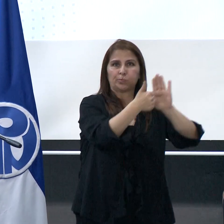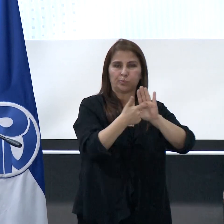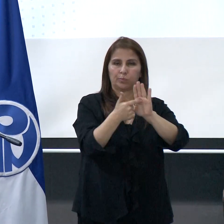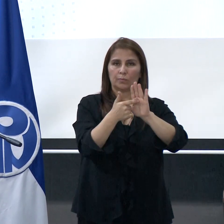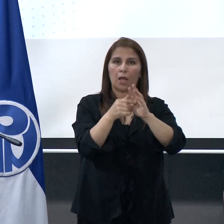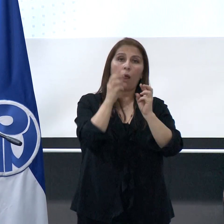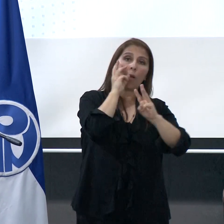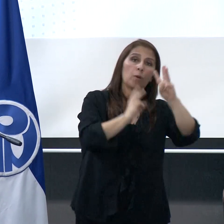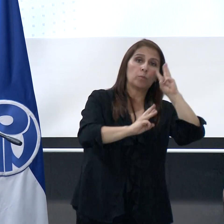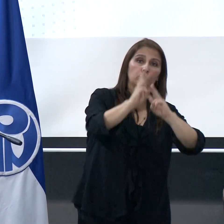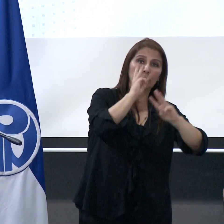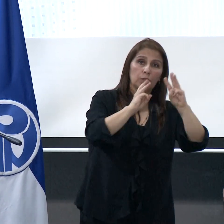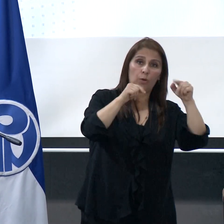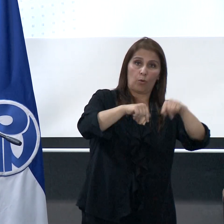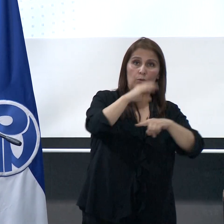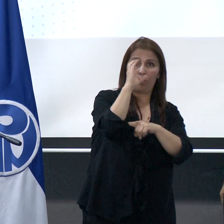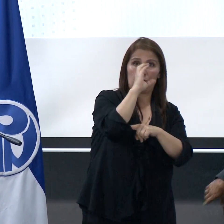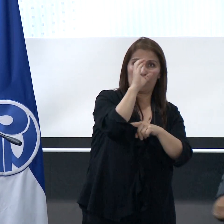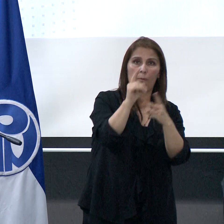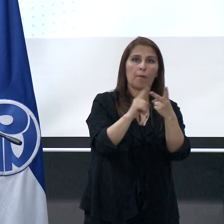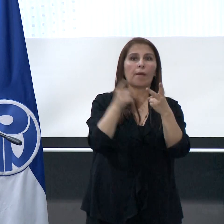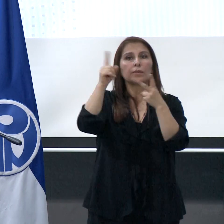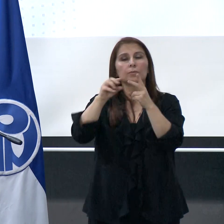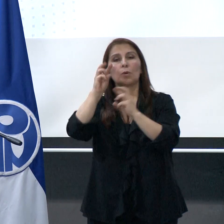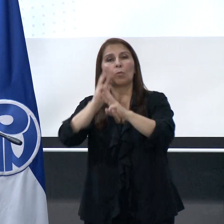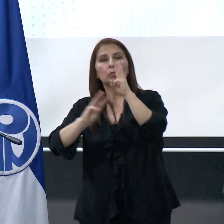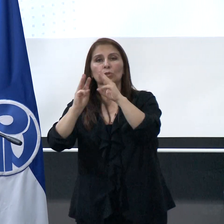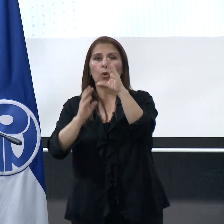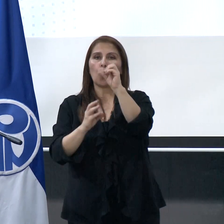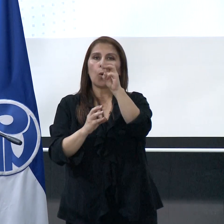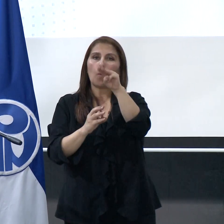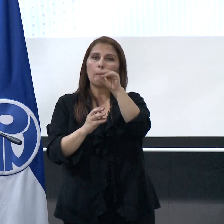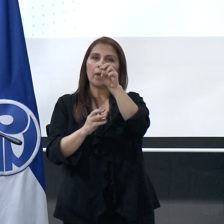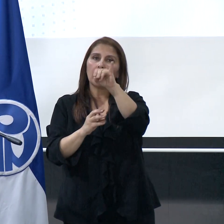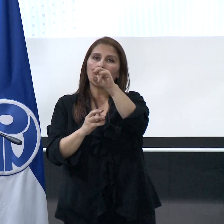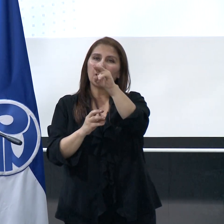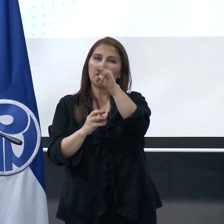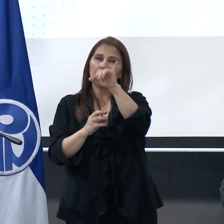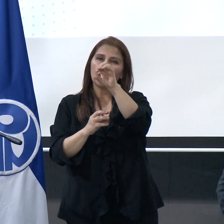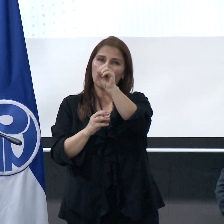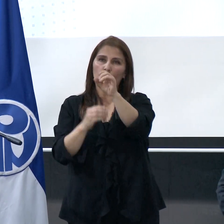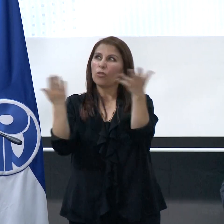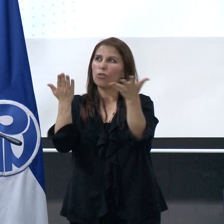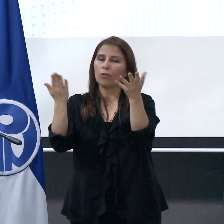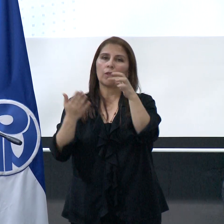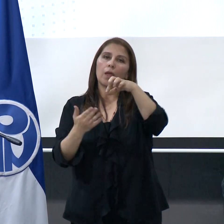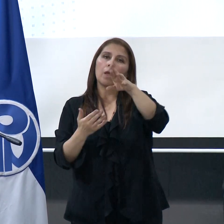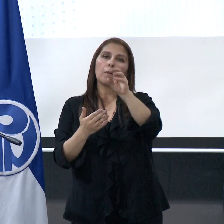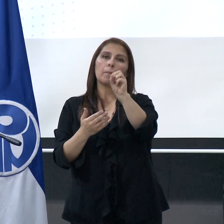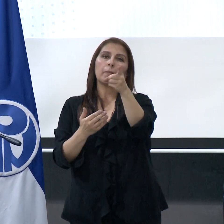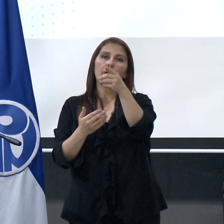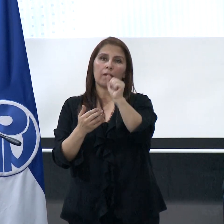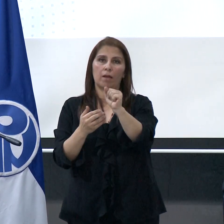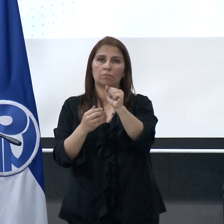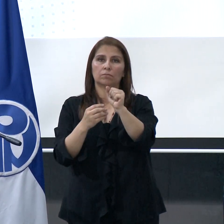y el museo de convenio en praga compartir información compartir imágenes